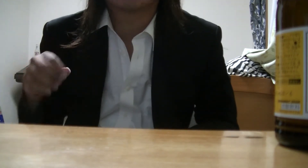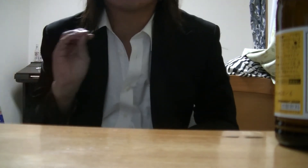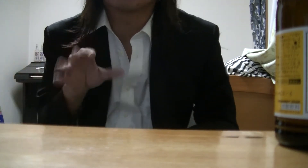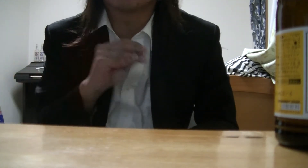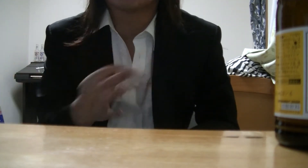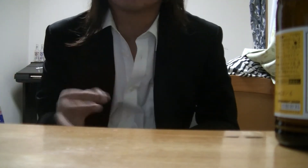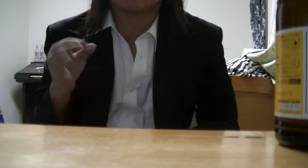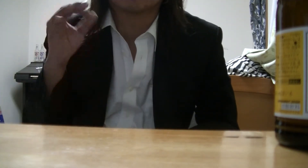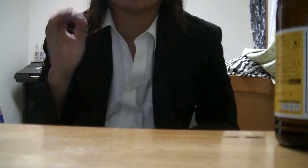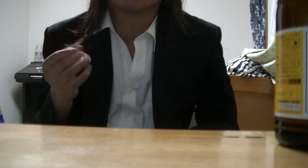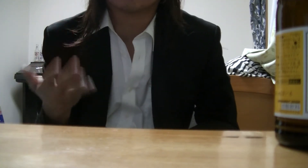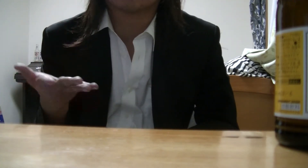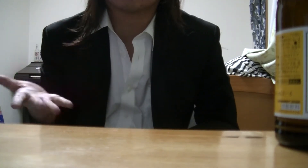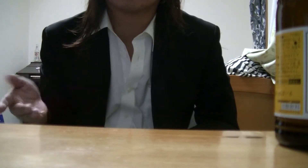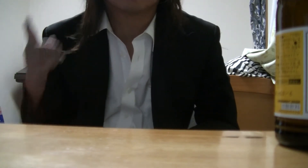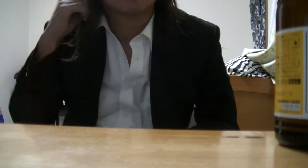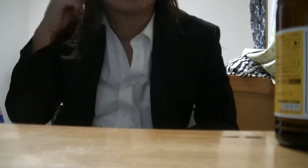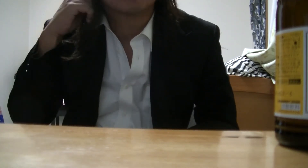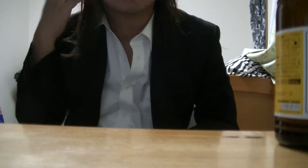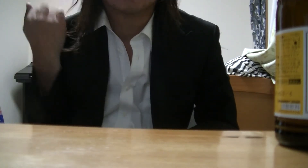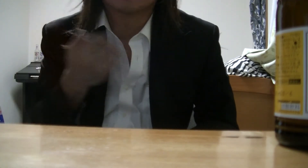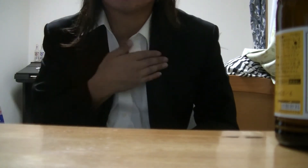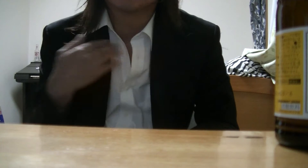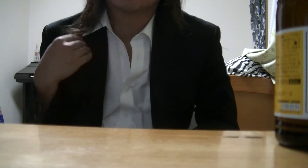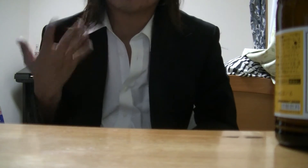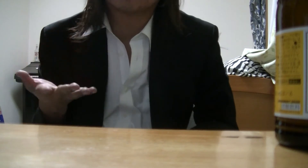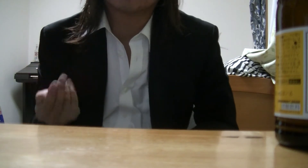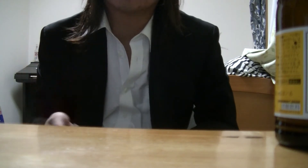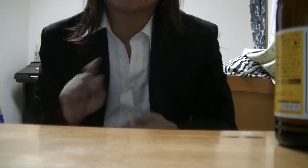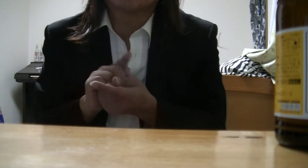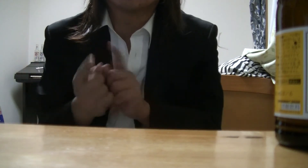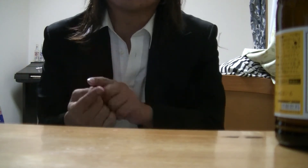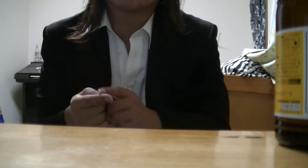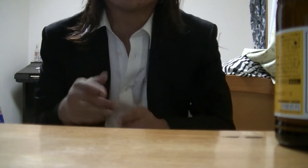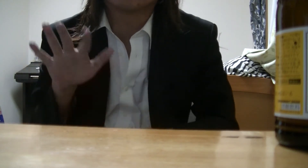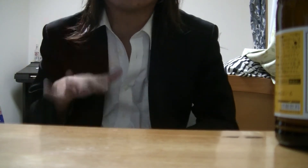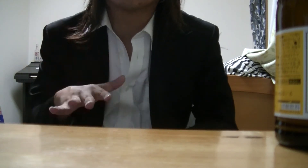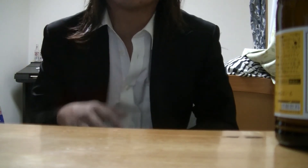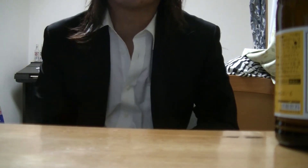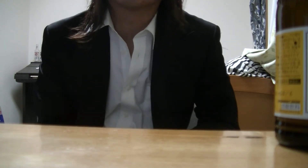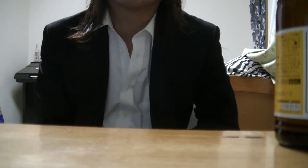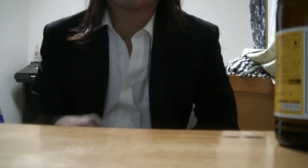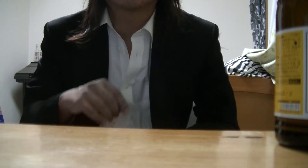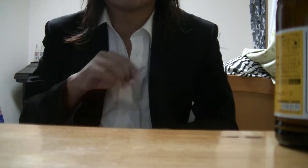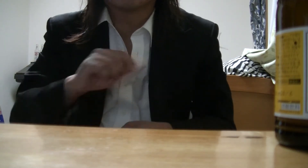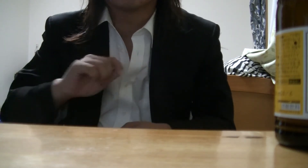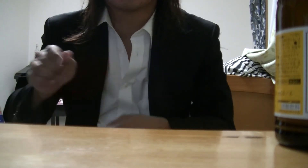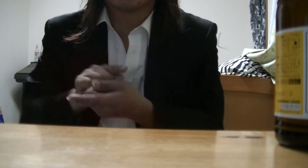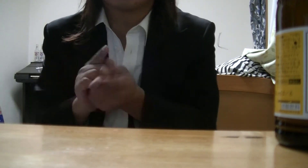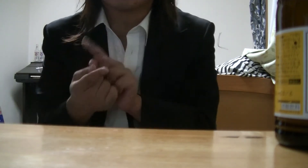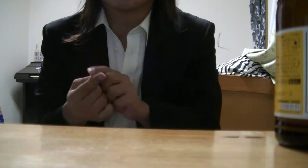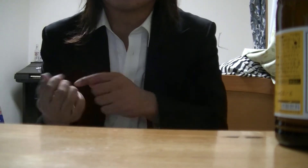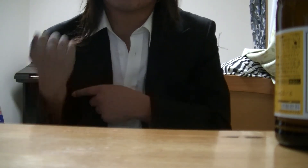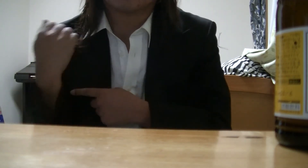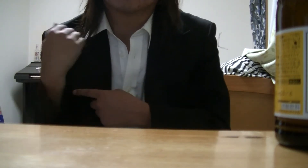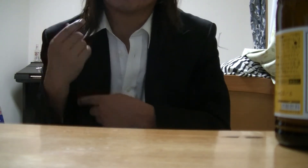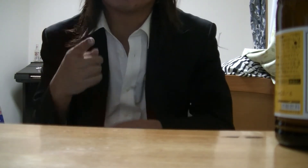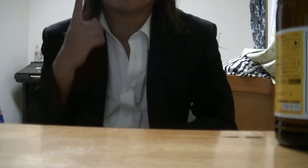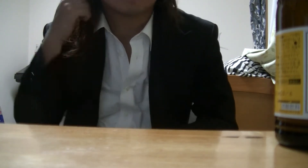とか判断できるようになります。この反対の情報もあるはずだとインターネットを逆引きしたりする能力もつきます。これは本を